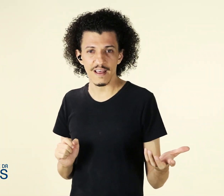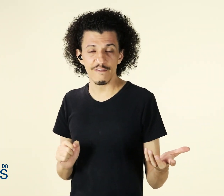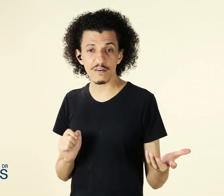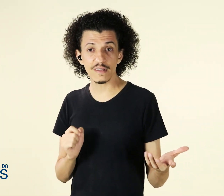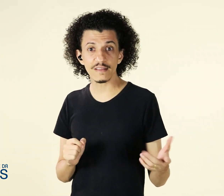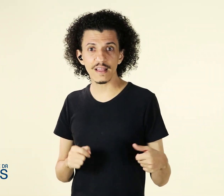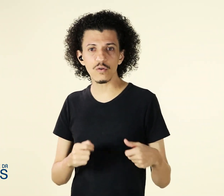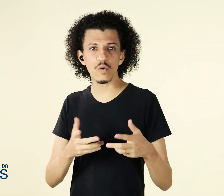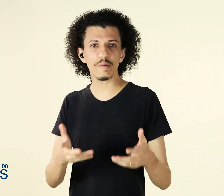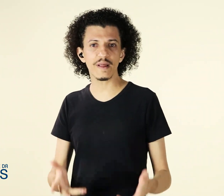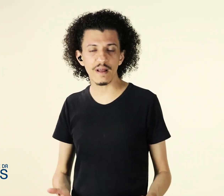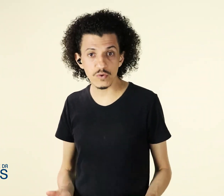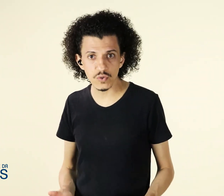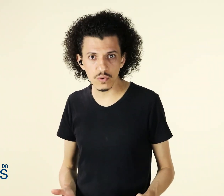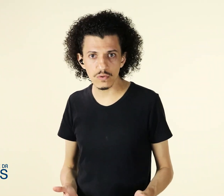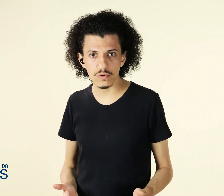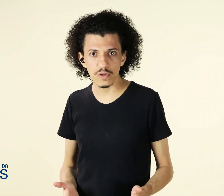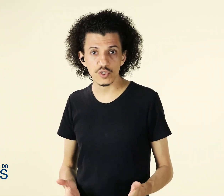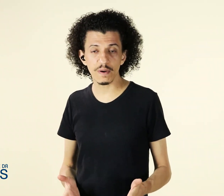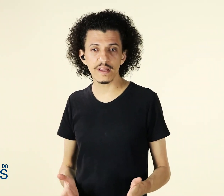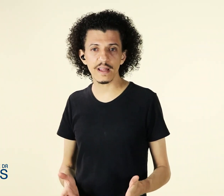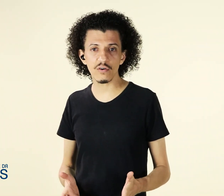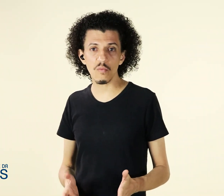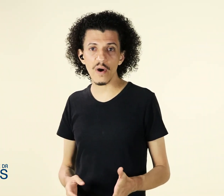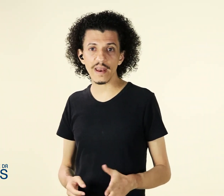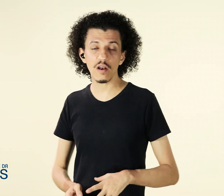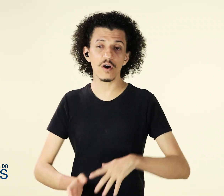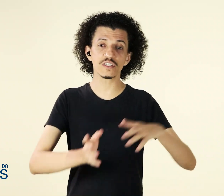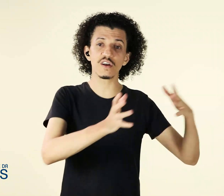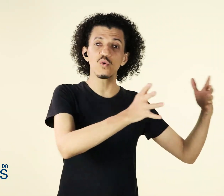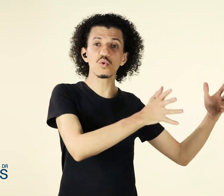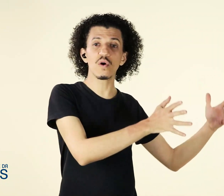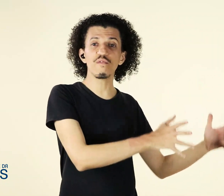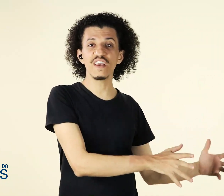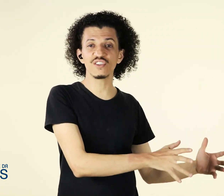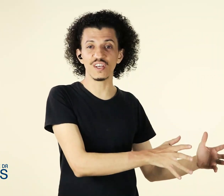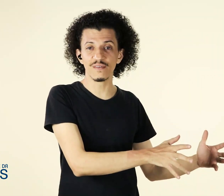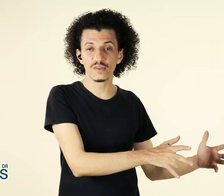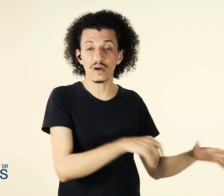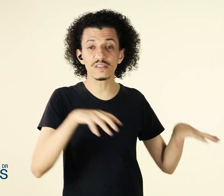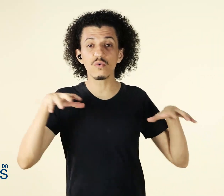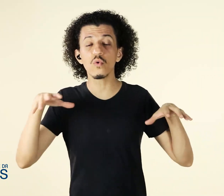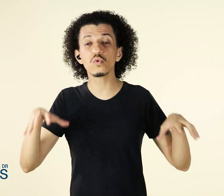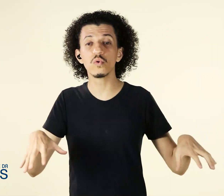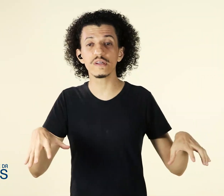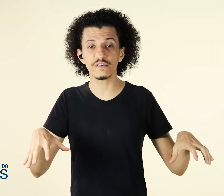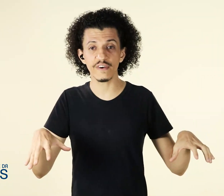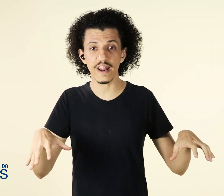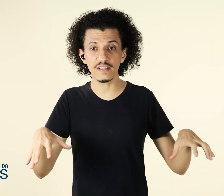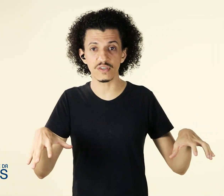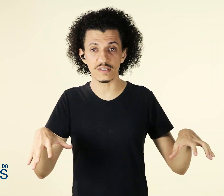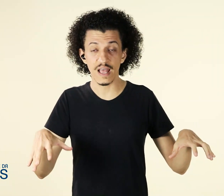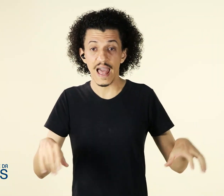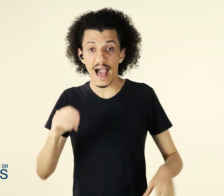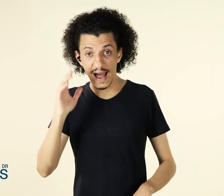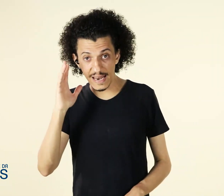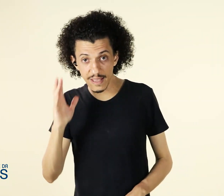ficam tentando cumprimentar o surdo de maneira como é na lógica da cultura ouvinte, só que são culturas diferentes. A